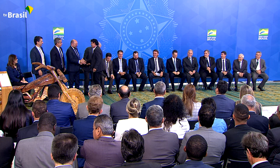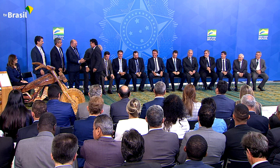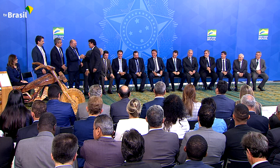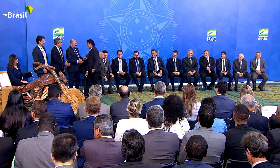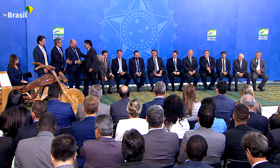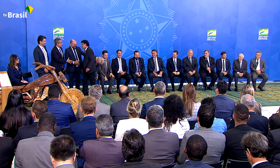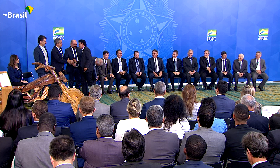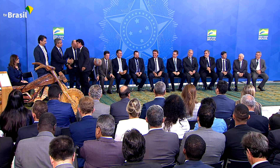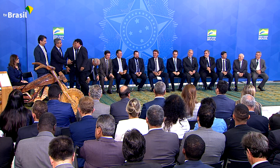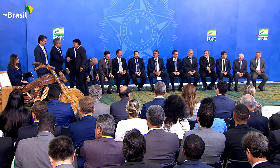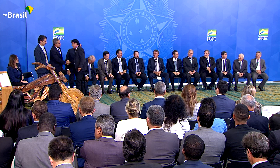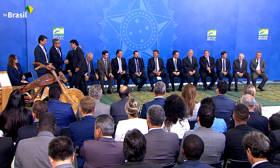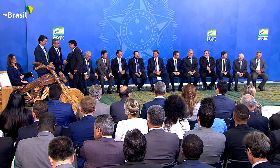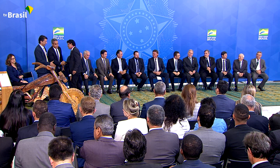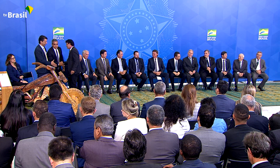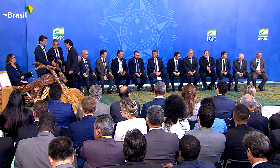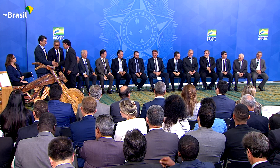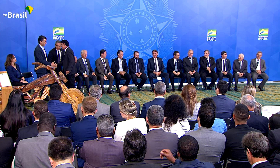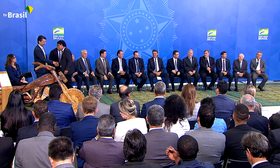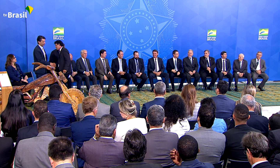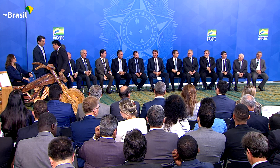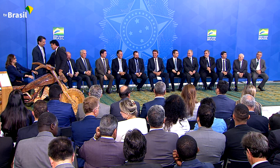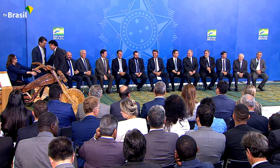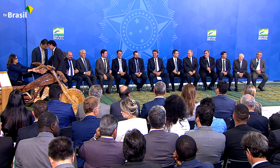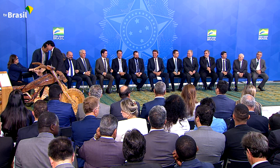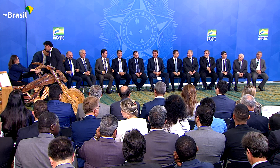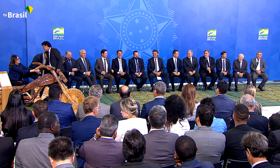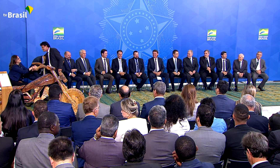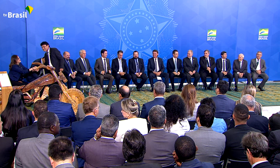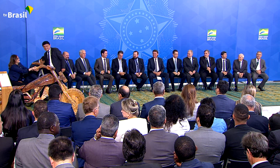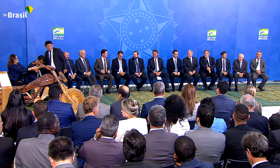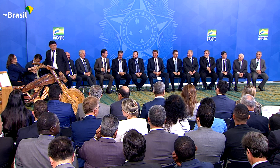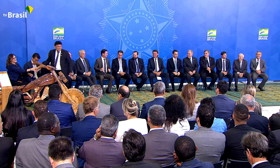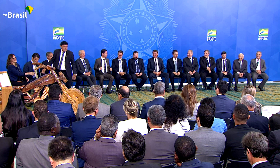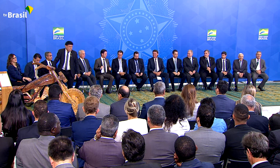E aí e